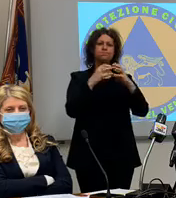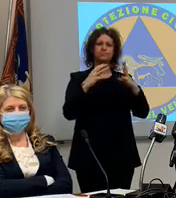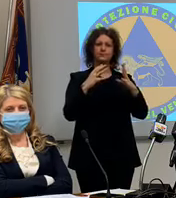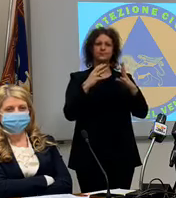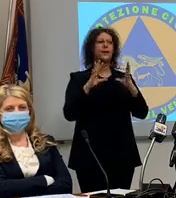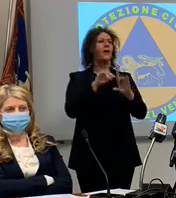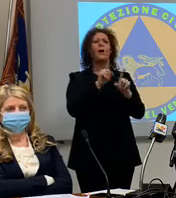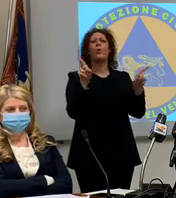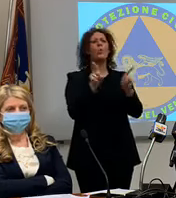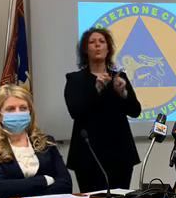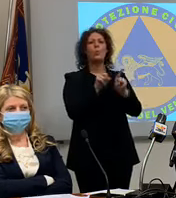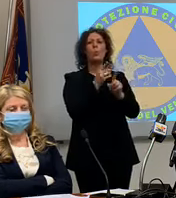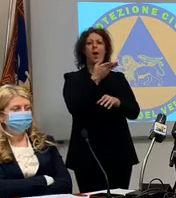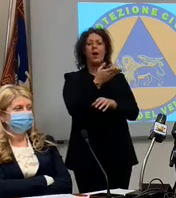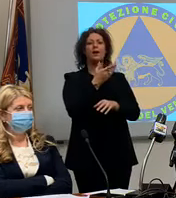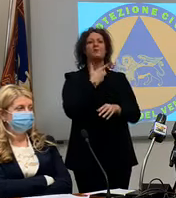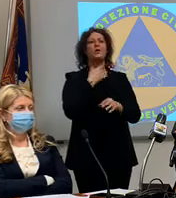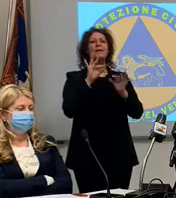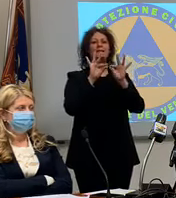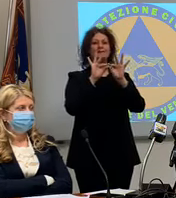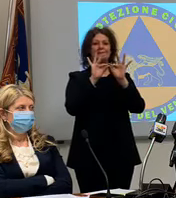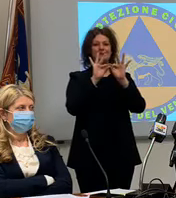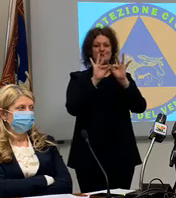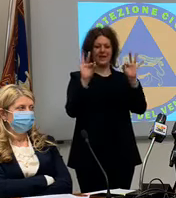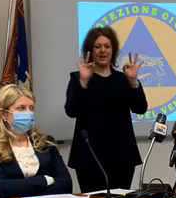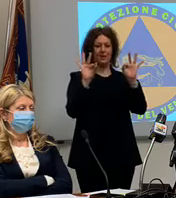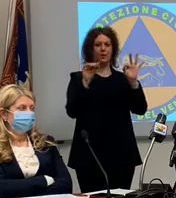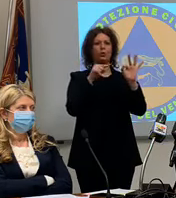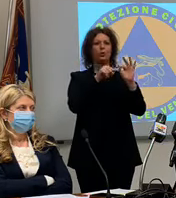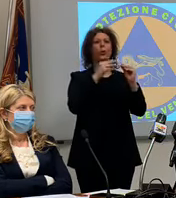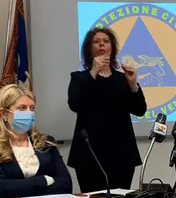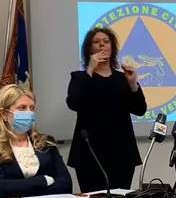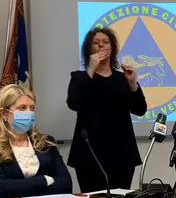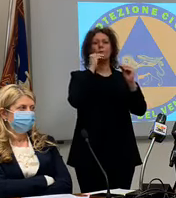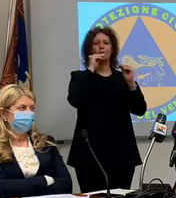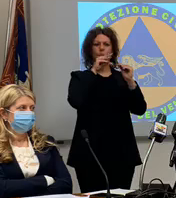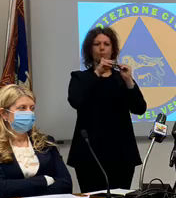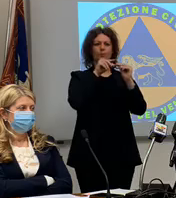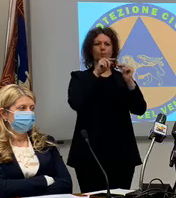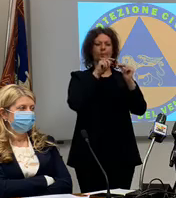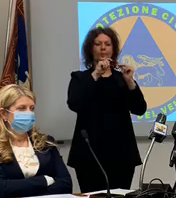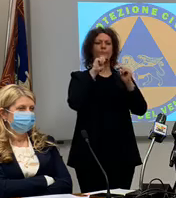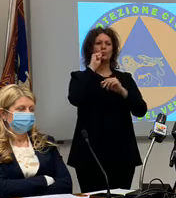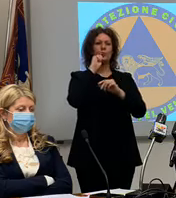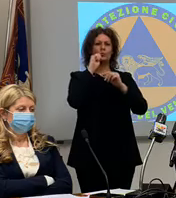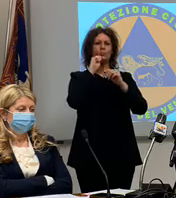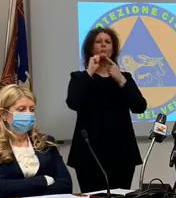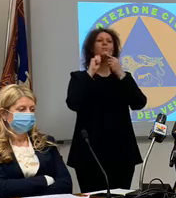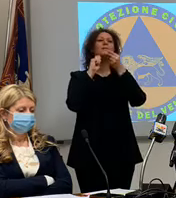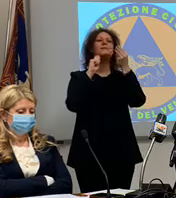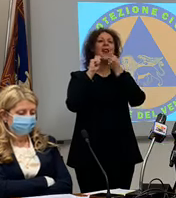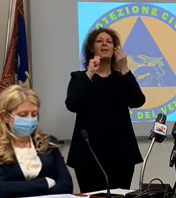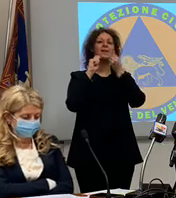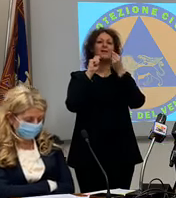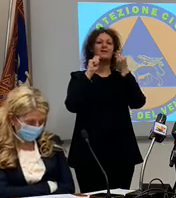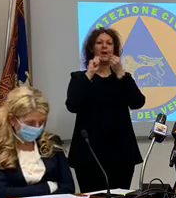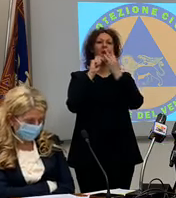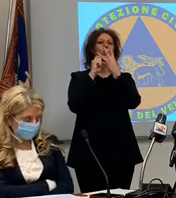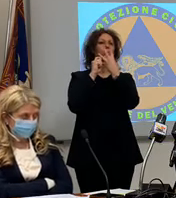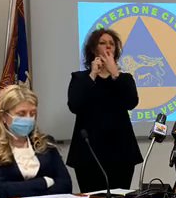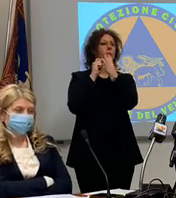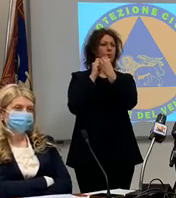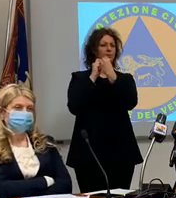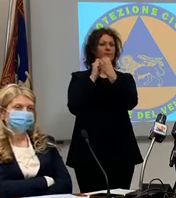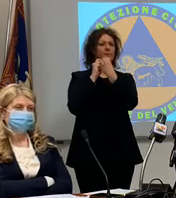è la stessa roba c'è uno stecco duro che succhiando se c'è si imbibe di di saliva e dopodiché c'è uno